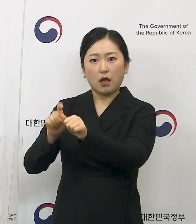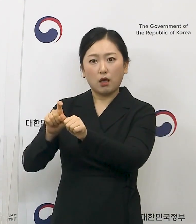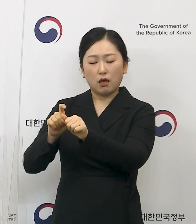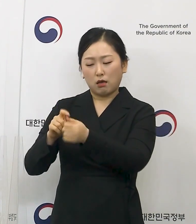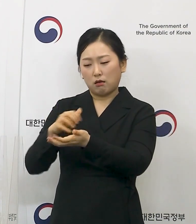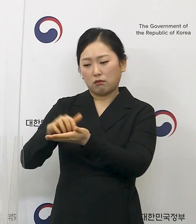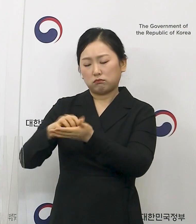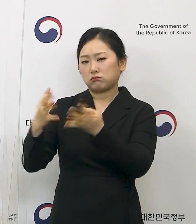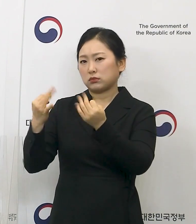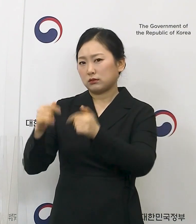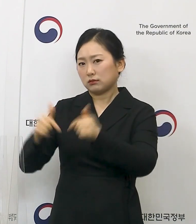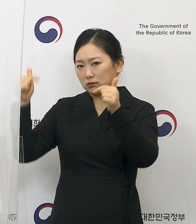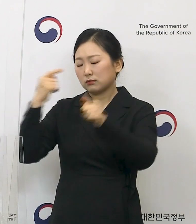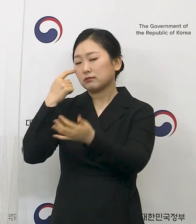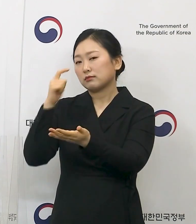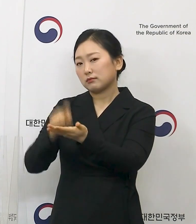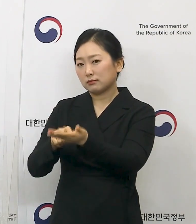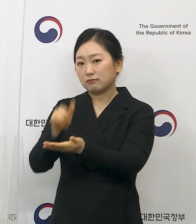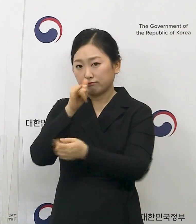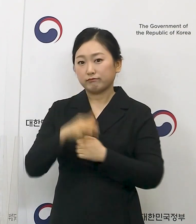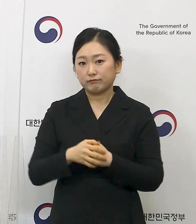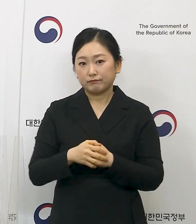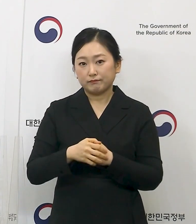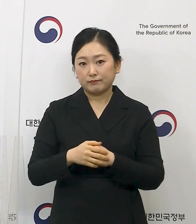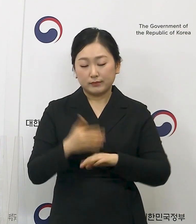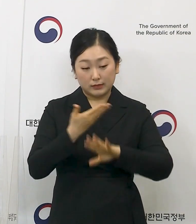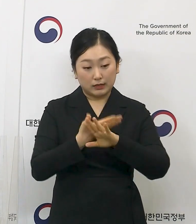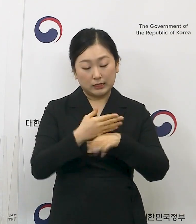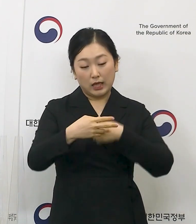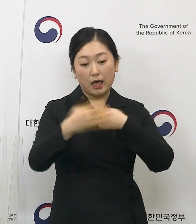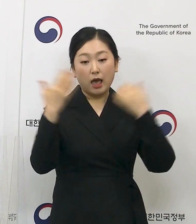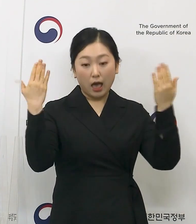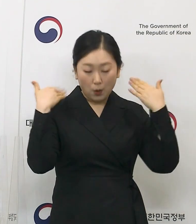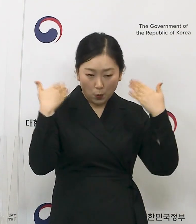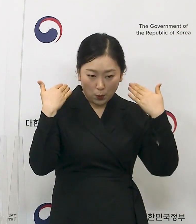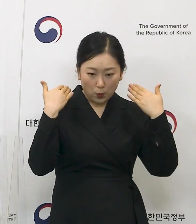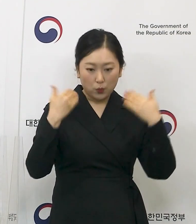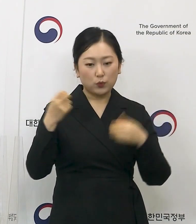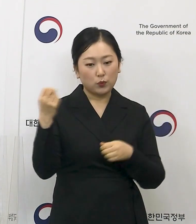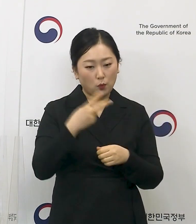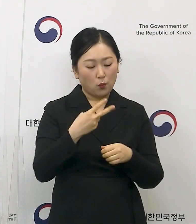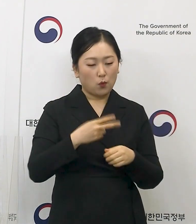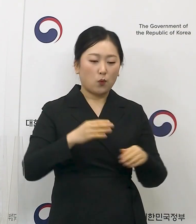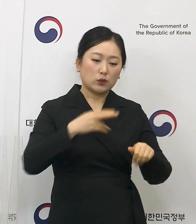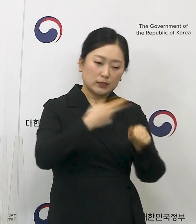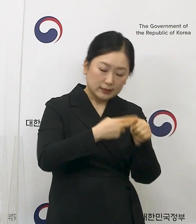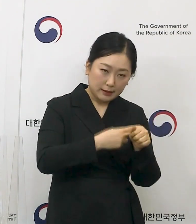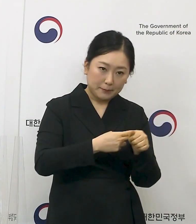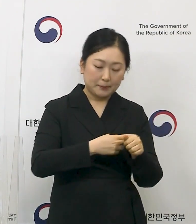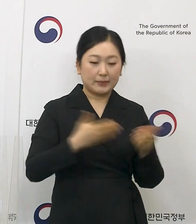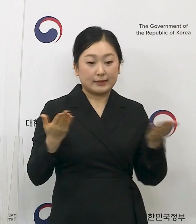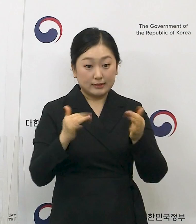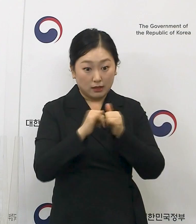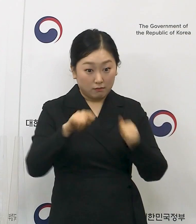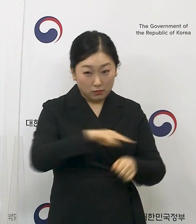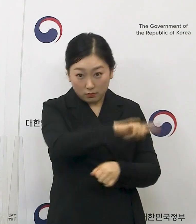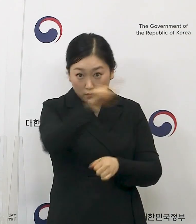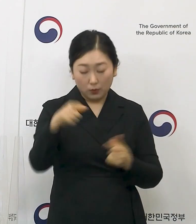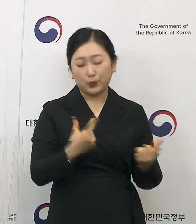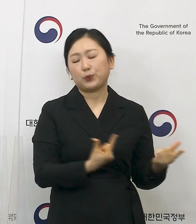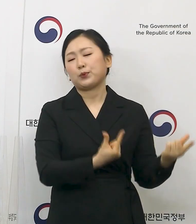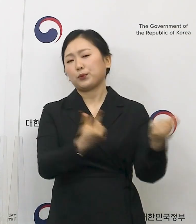나타났습니다. 이는 여러 학교의 학생이나 교직원 모두에서 공통된 현상이었습니다.